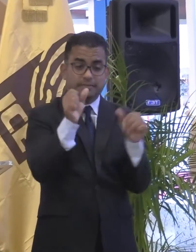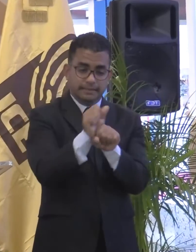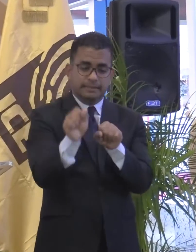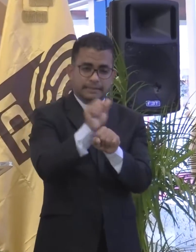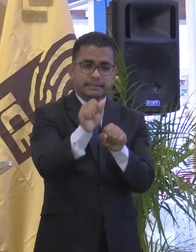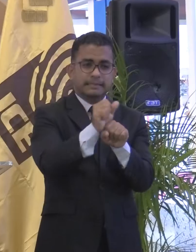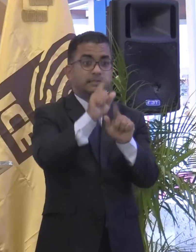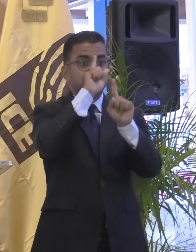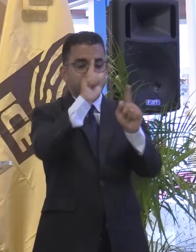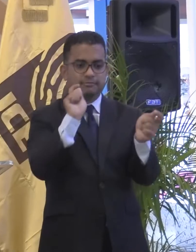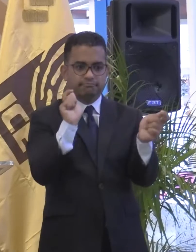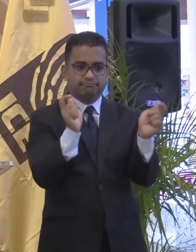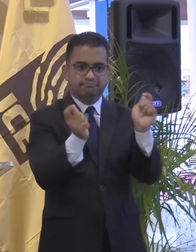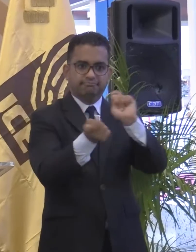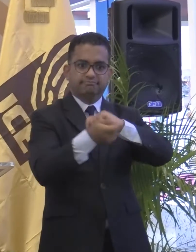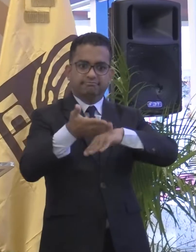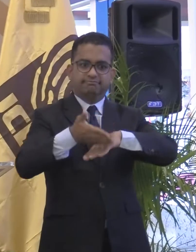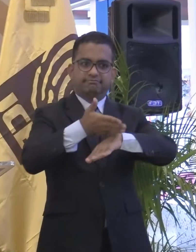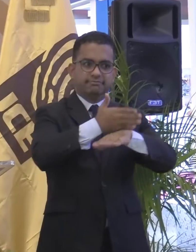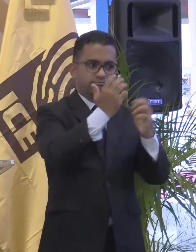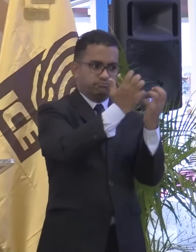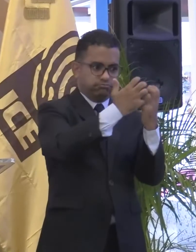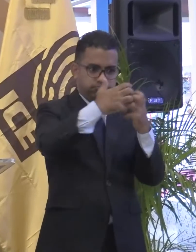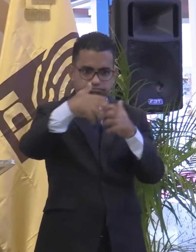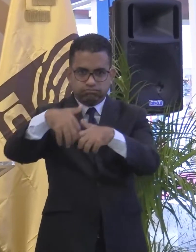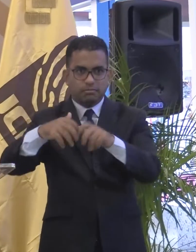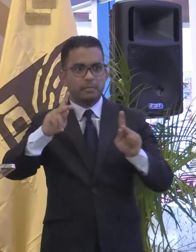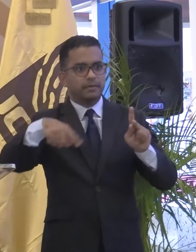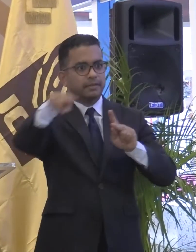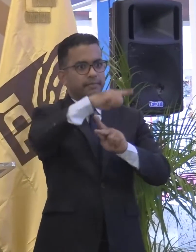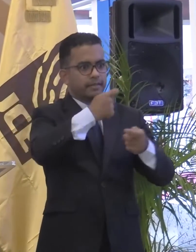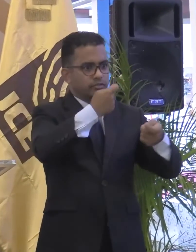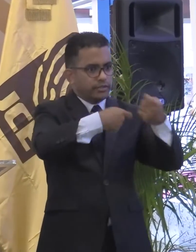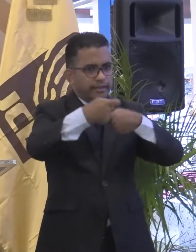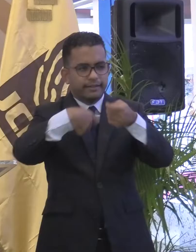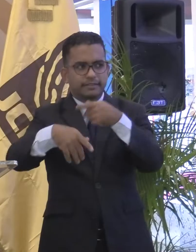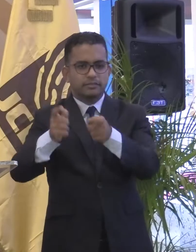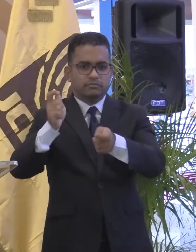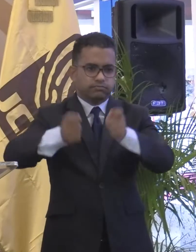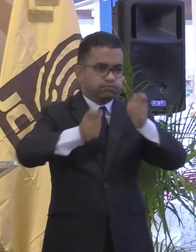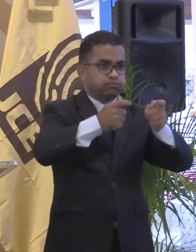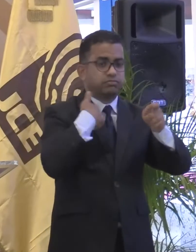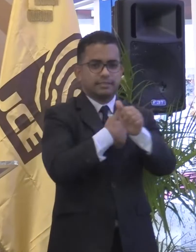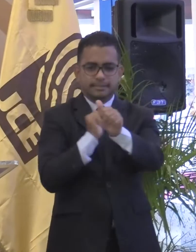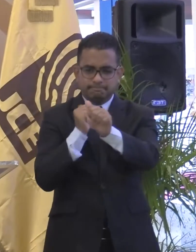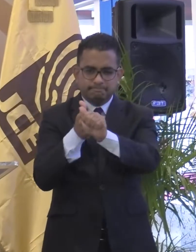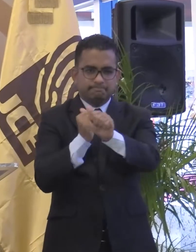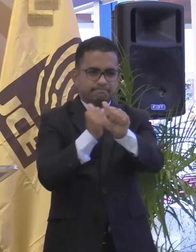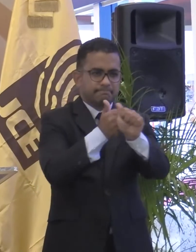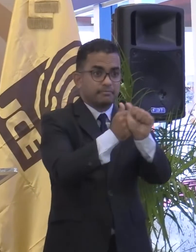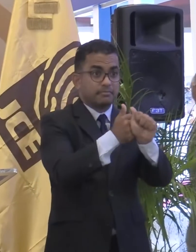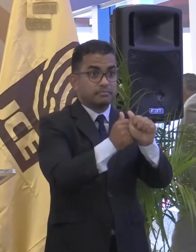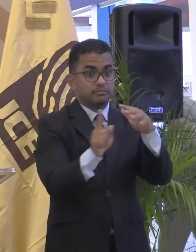evolucionar de manera sincronizada a los cambios sociales que se están produciendo afrontando los retos que